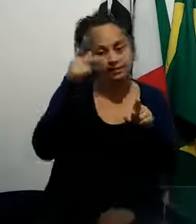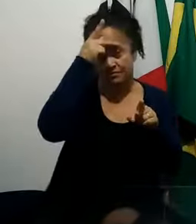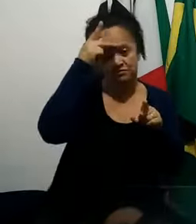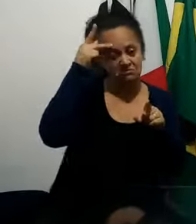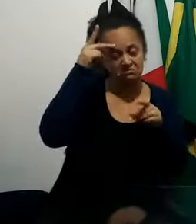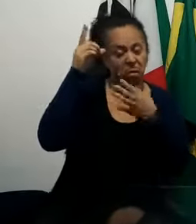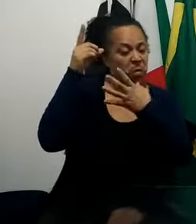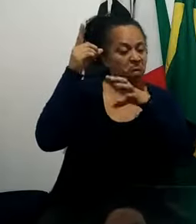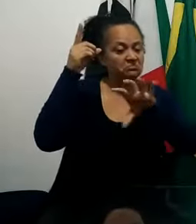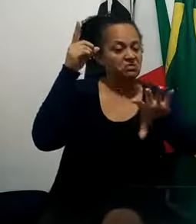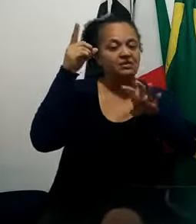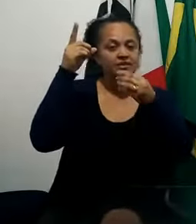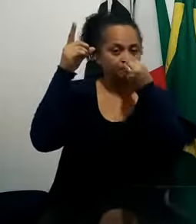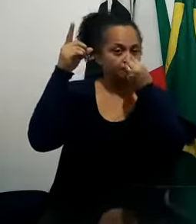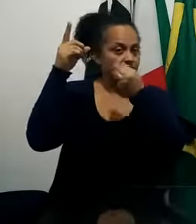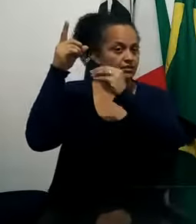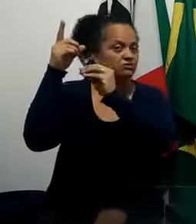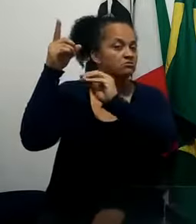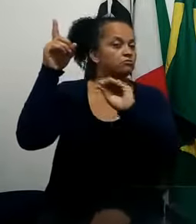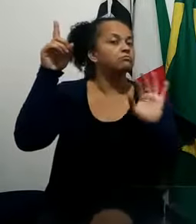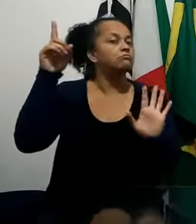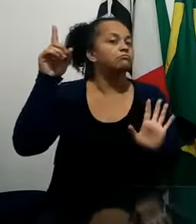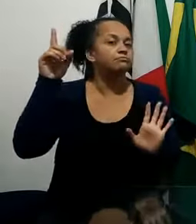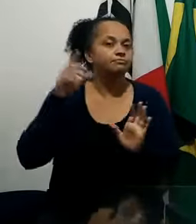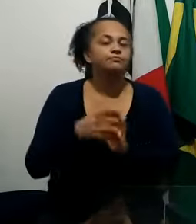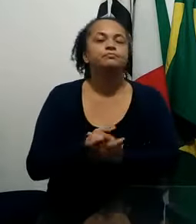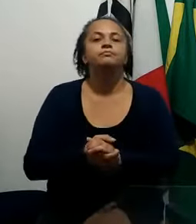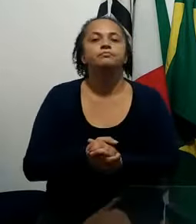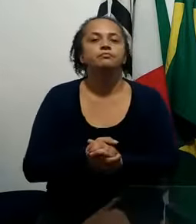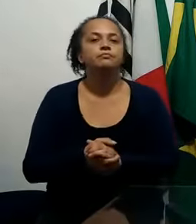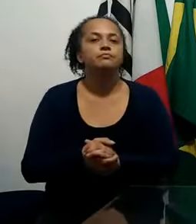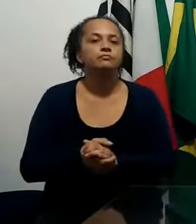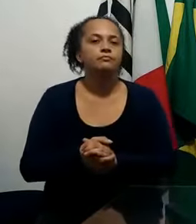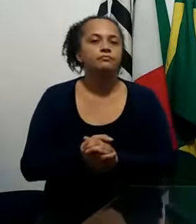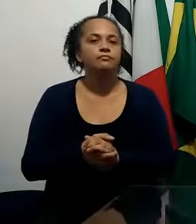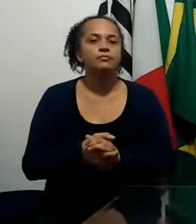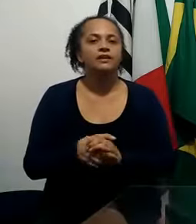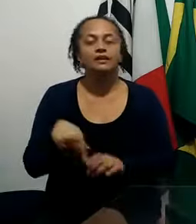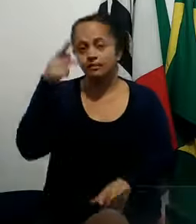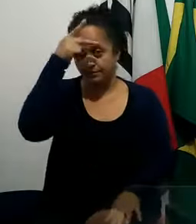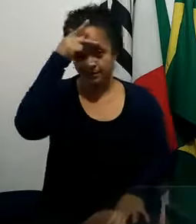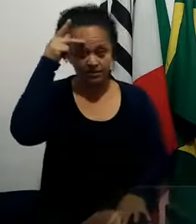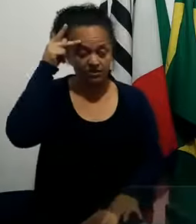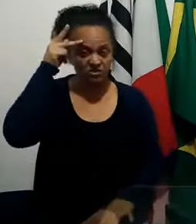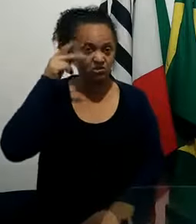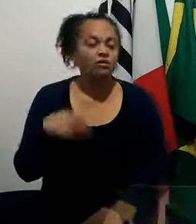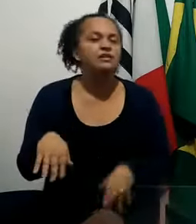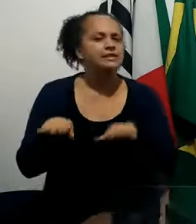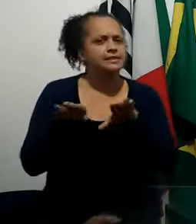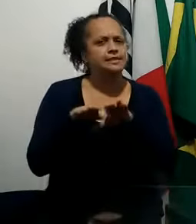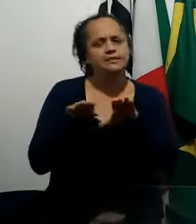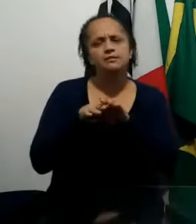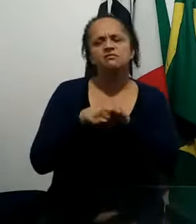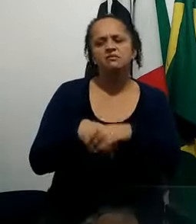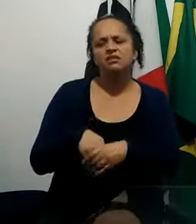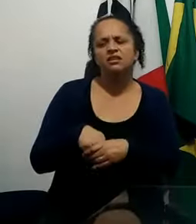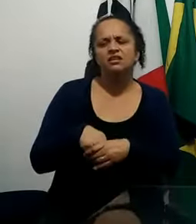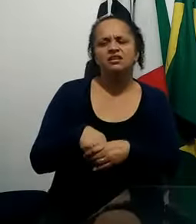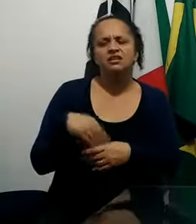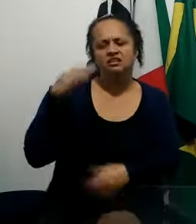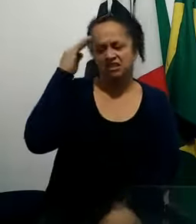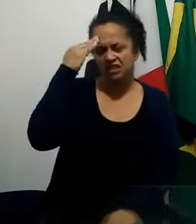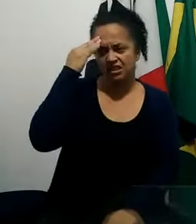de dispensação da graça. E aqueles que ouviram o Evangelho e não o aceitaram, vão ter